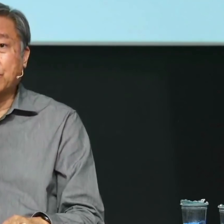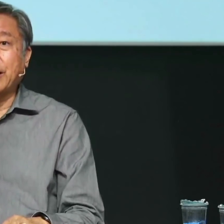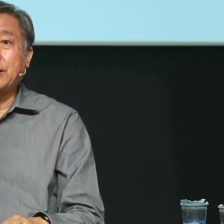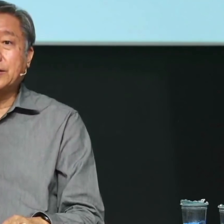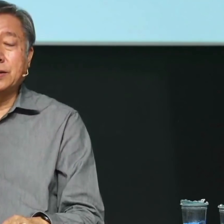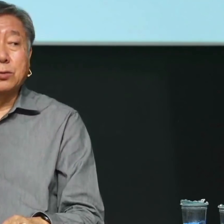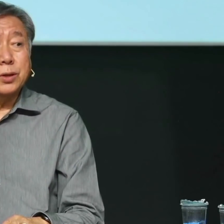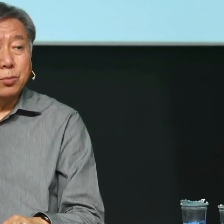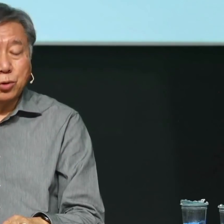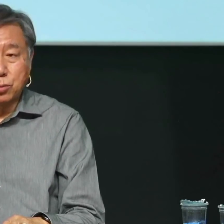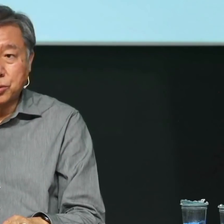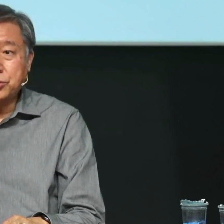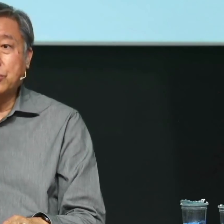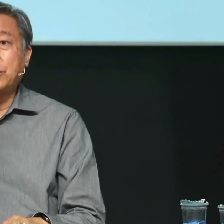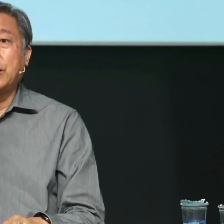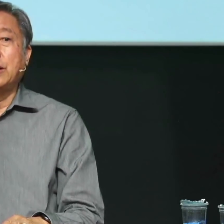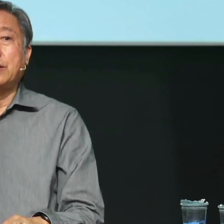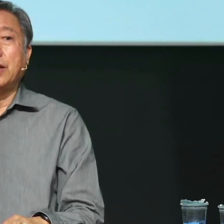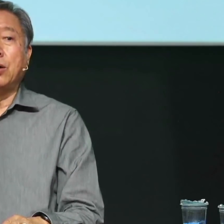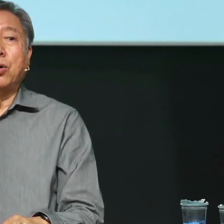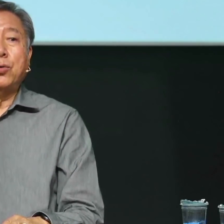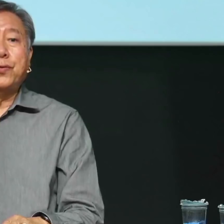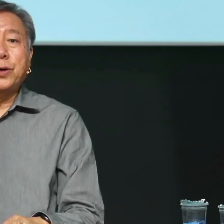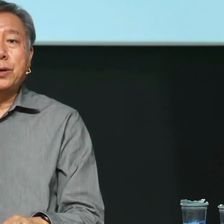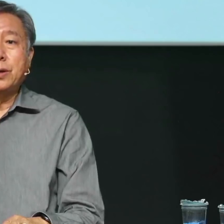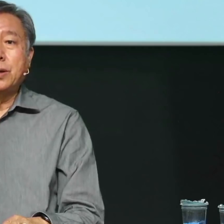capítulo 3, não demorou muito, né,